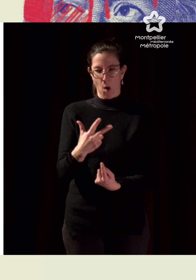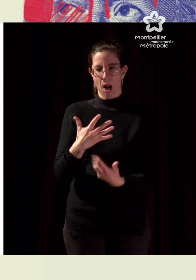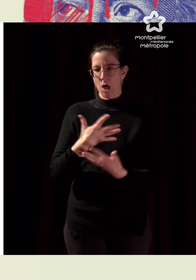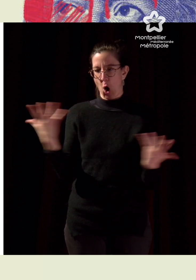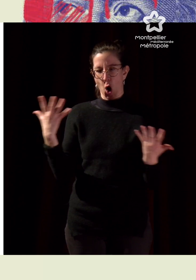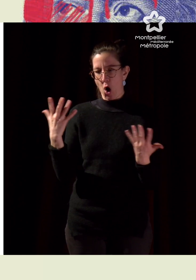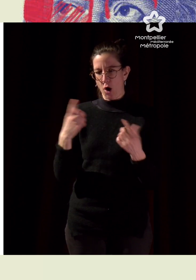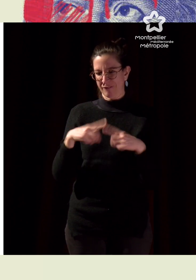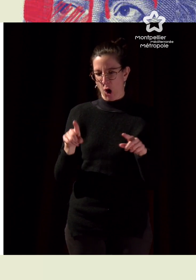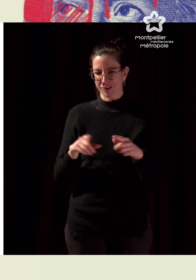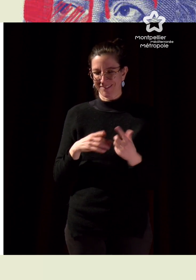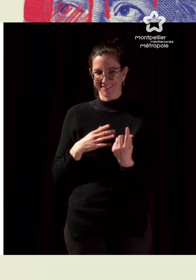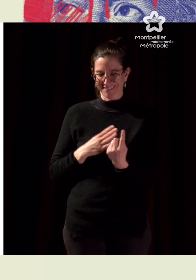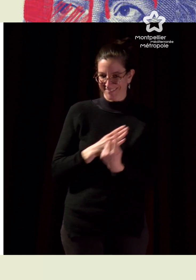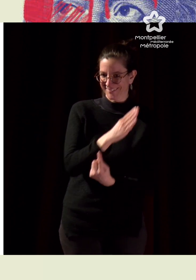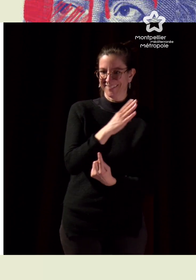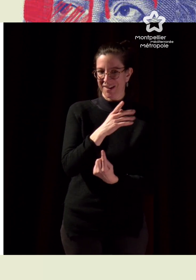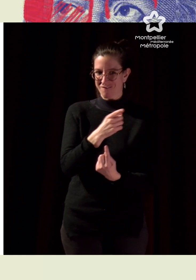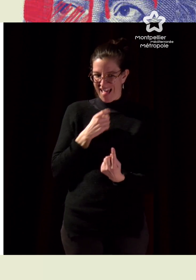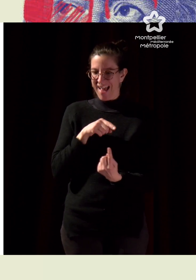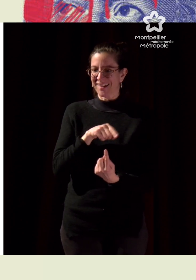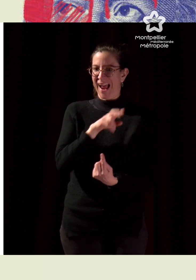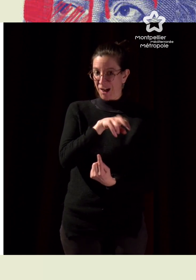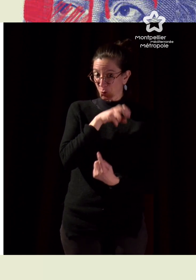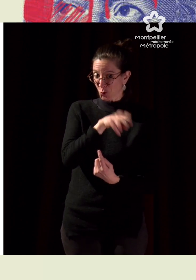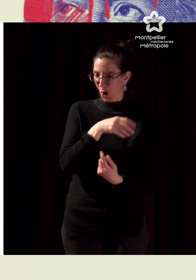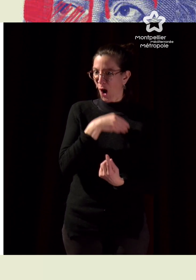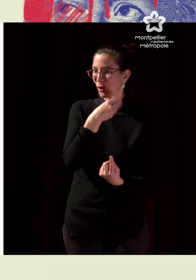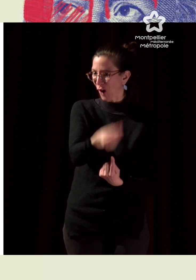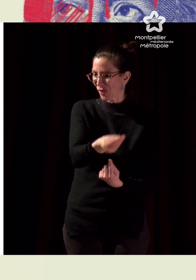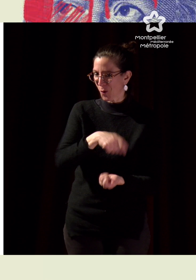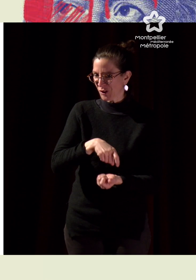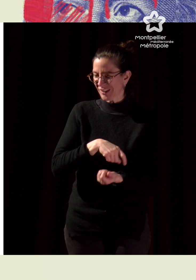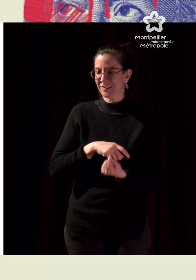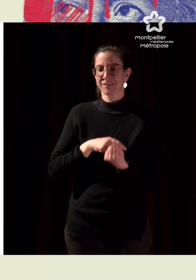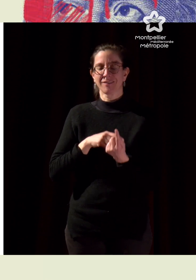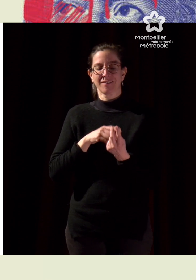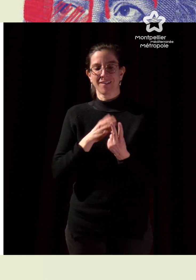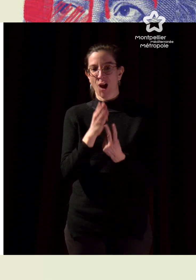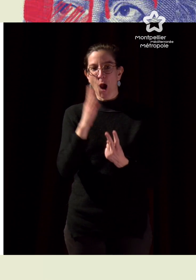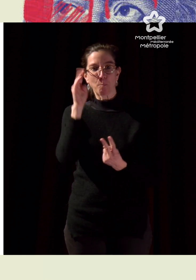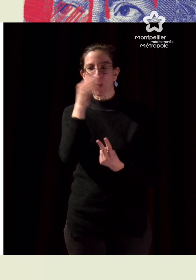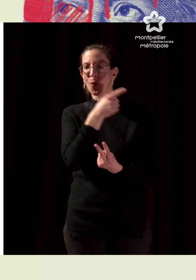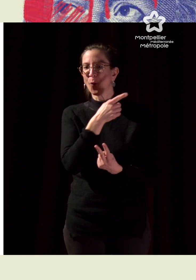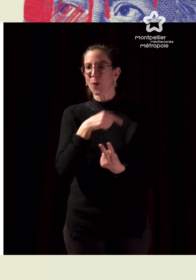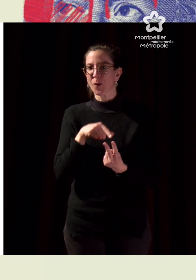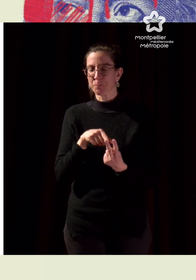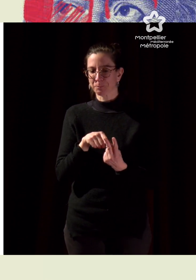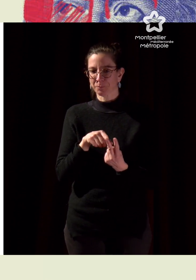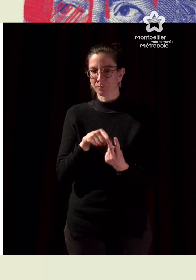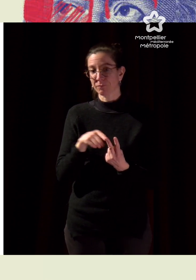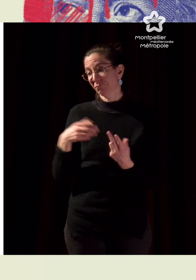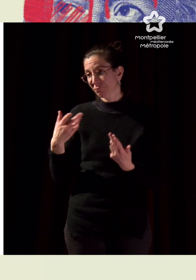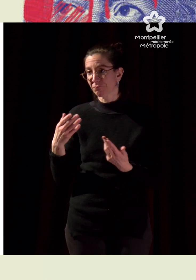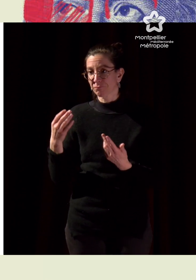agriculteurs, c'est-à-dire ce qui vient de l'Anatolie. En bleu, les chasseurs-cueilleurs, c'est-à-dire les premiers Européens, ceux